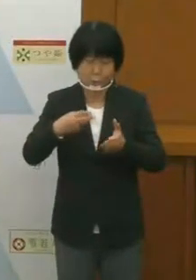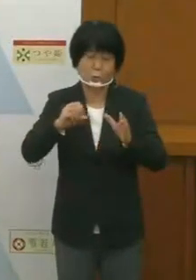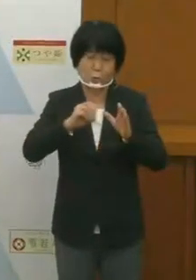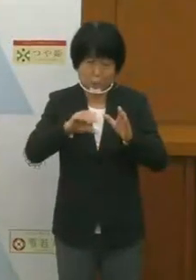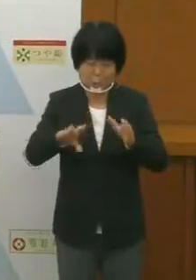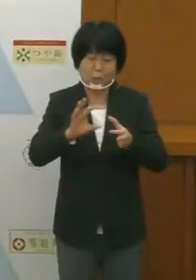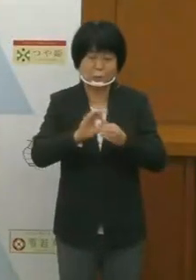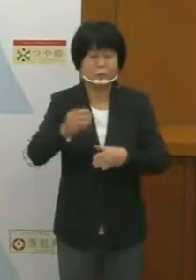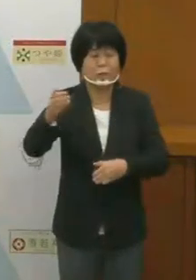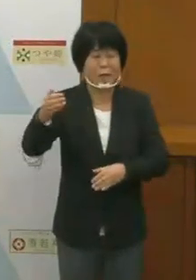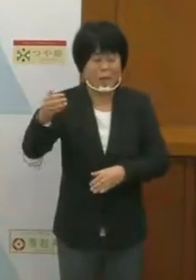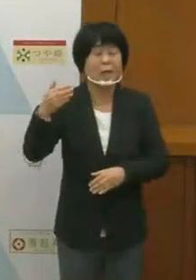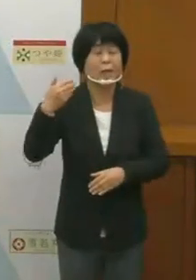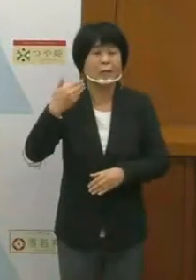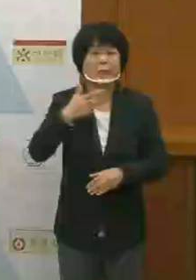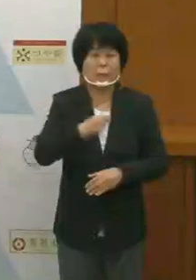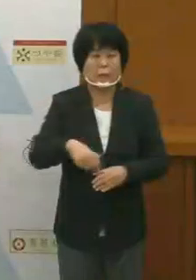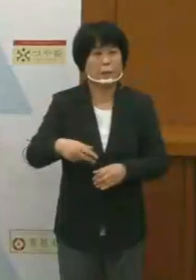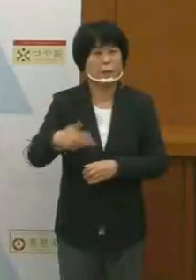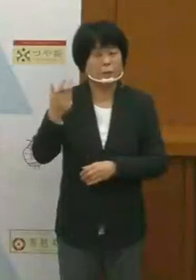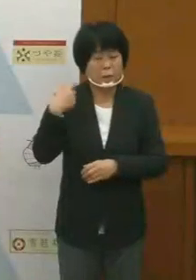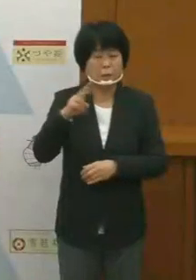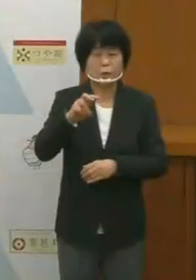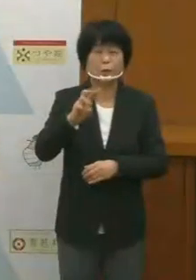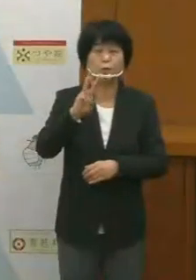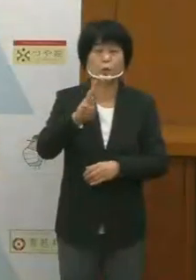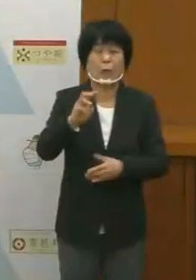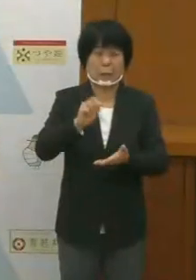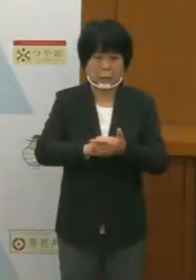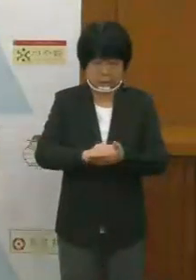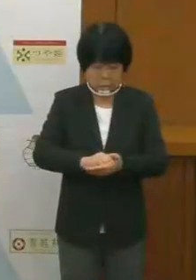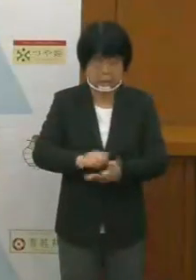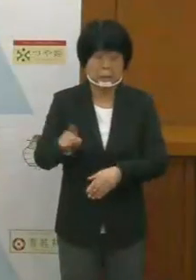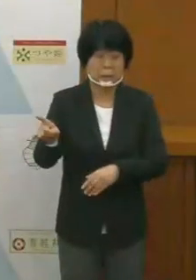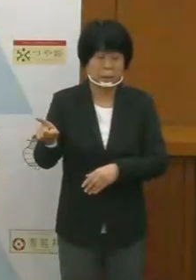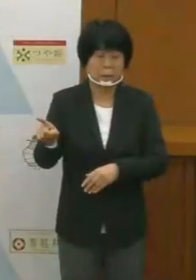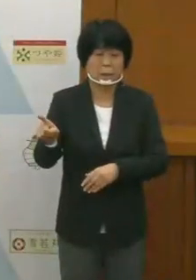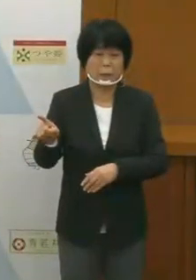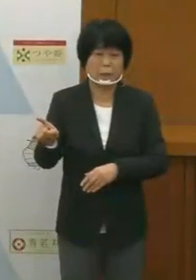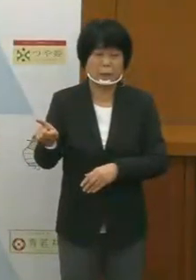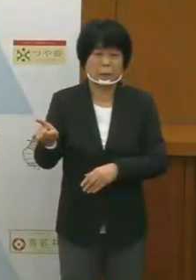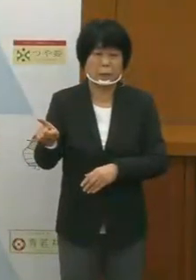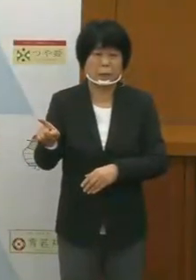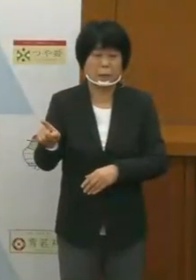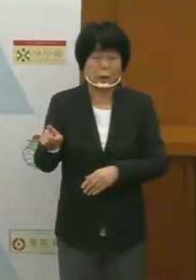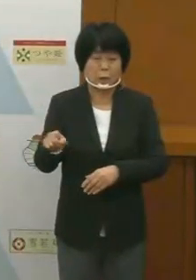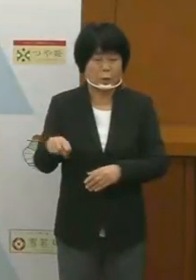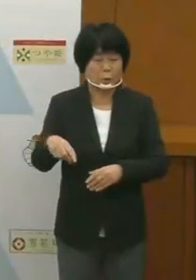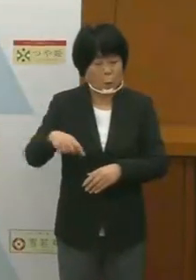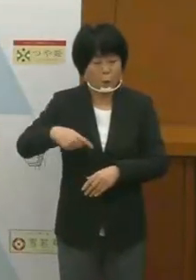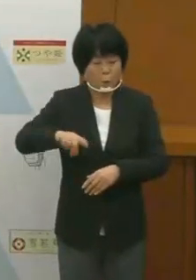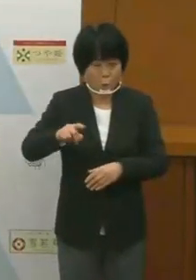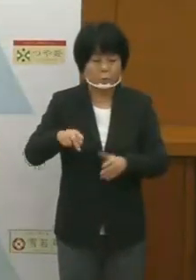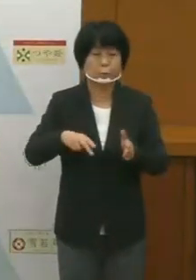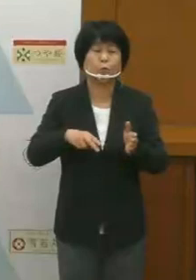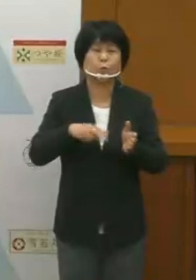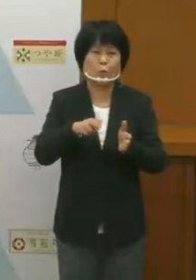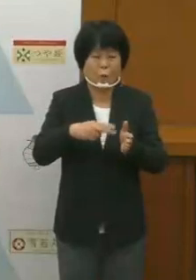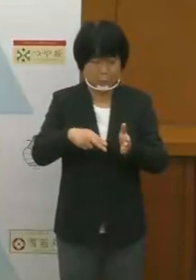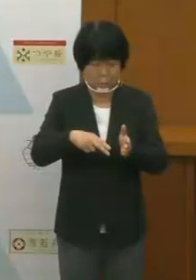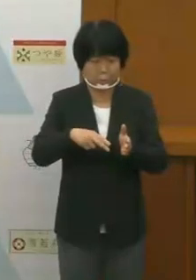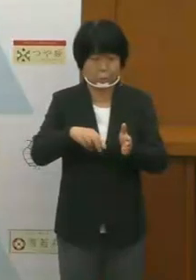伺いいたします。 はい、 先週23日知事会の提言にもありましたけれども、 GoTo トラベルキャンペーン